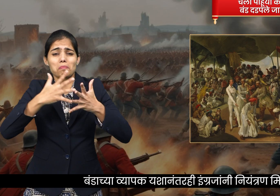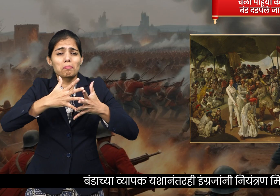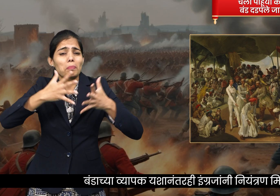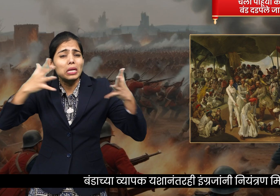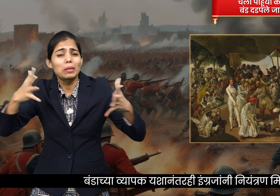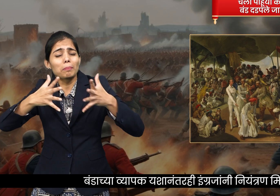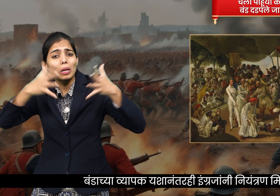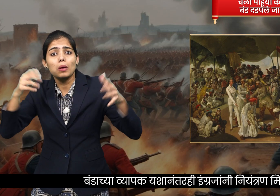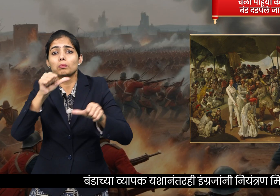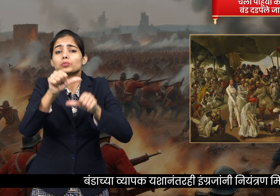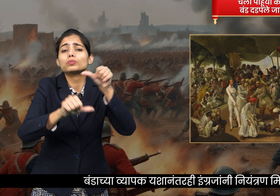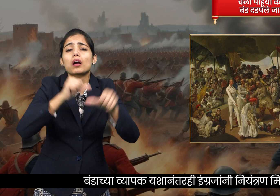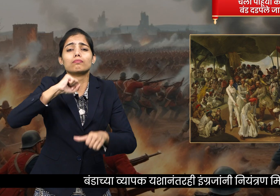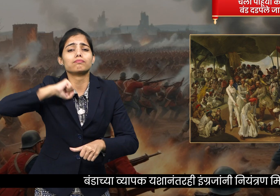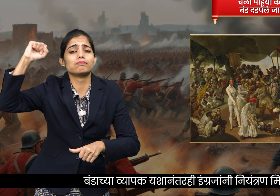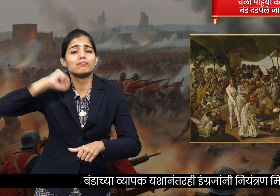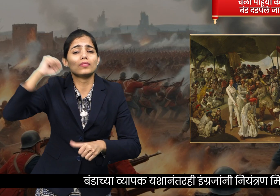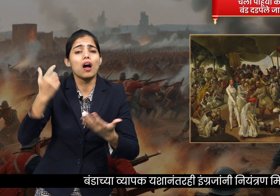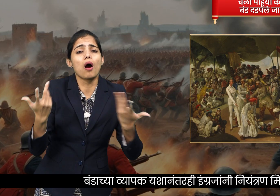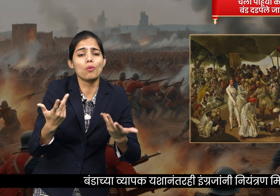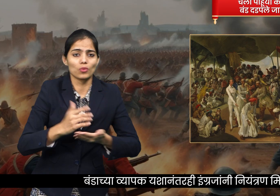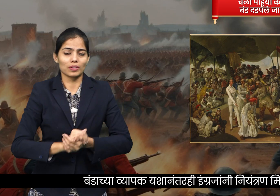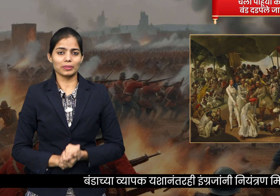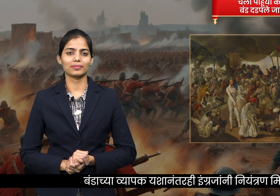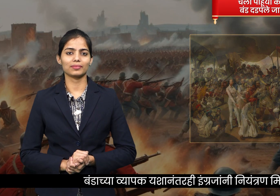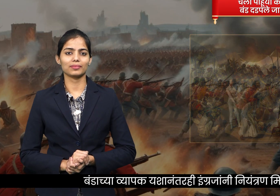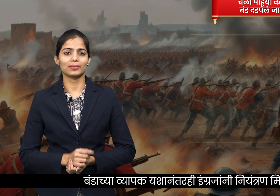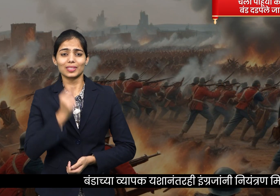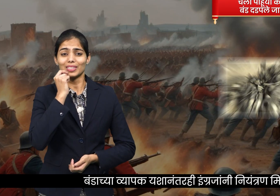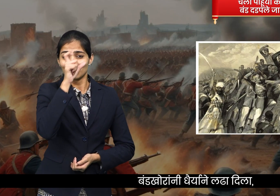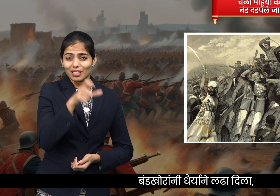यशानंतरही इंग्रजांनी नियंत्रण मिळवले.